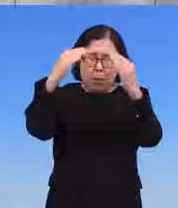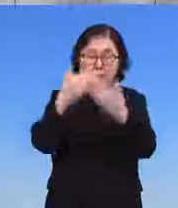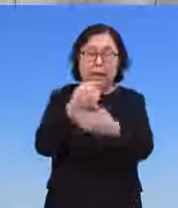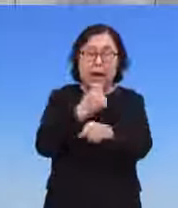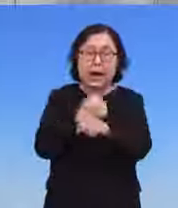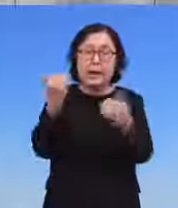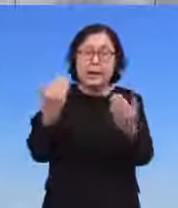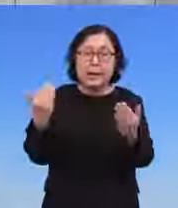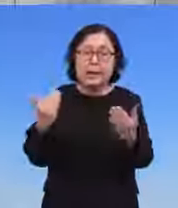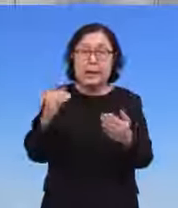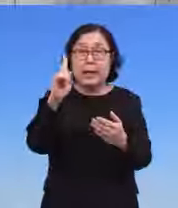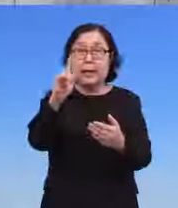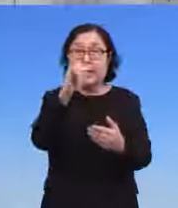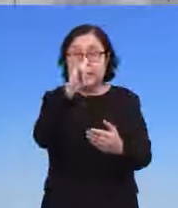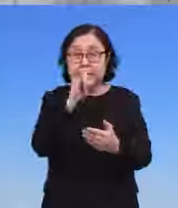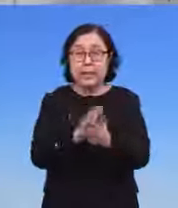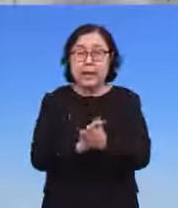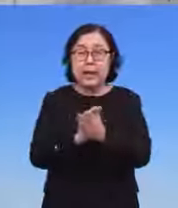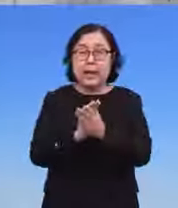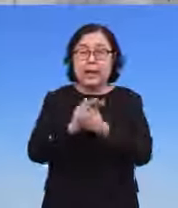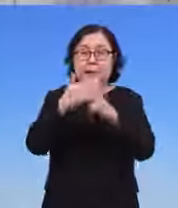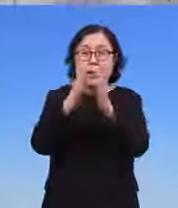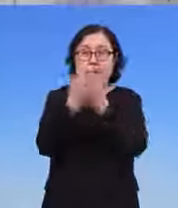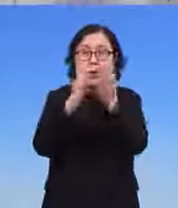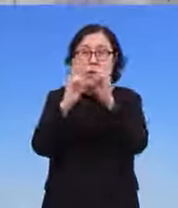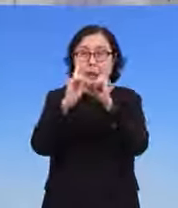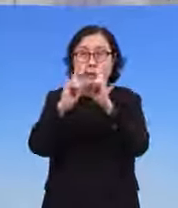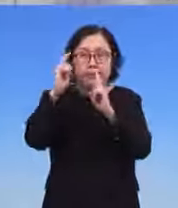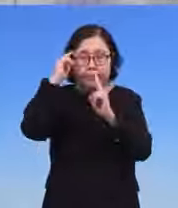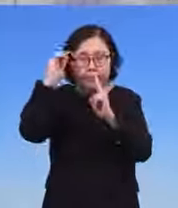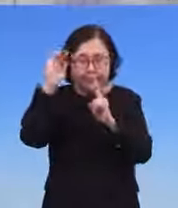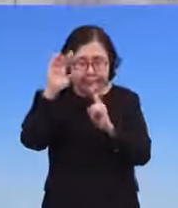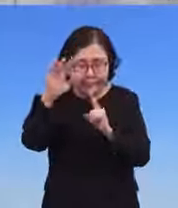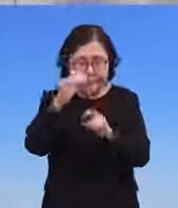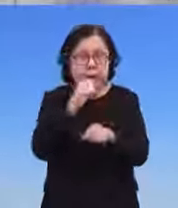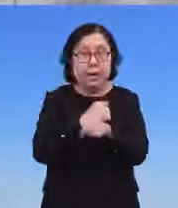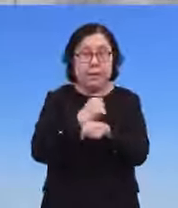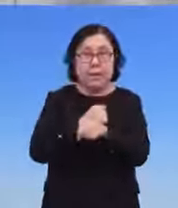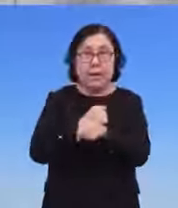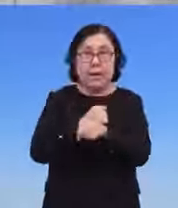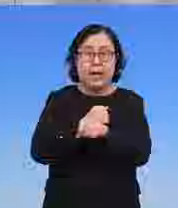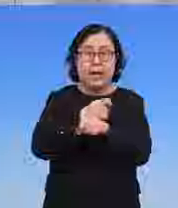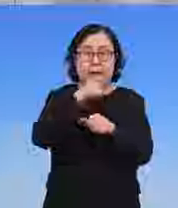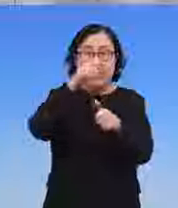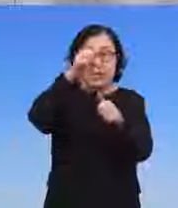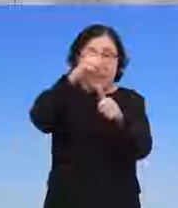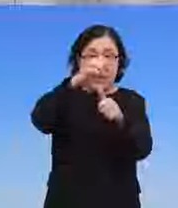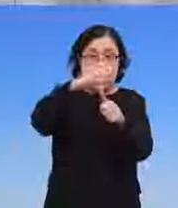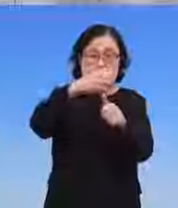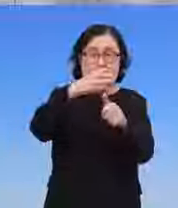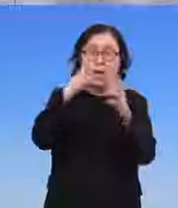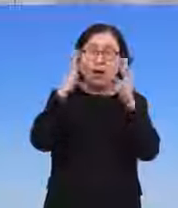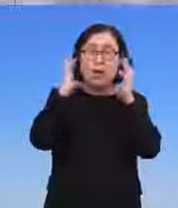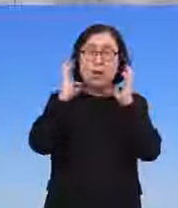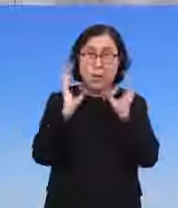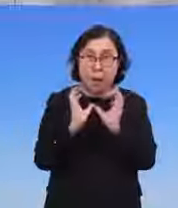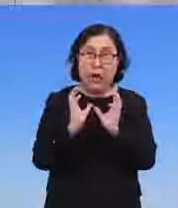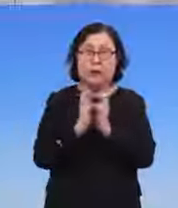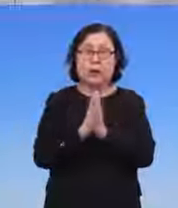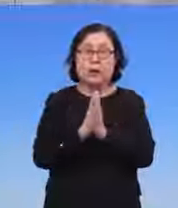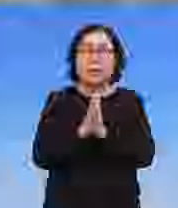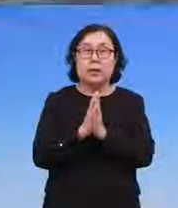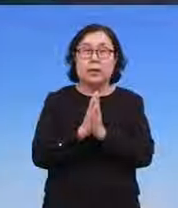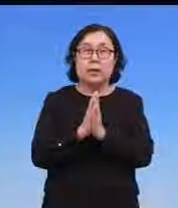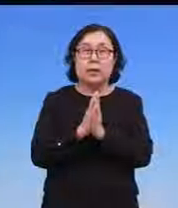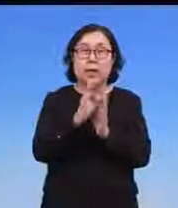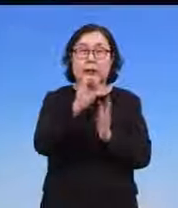혼란을 없애기 위해서 해야 되는 게 뭐냐? 말씀을 사모하는 일입니다. 세례 요한에 세례 요한 되면 그게 인격에 있지 않고 말씀에 있습니다.